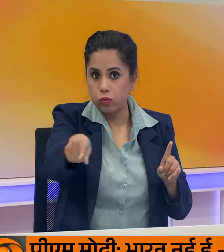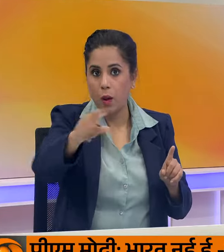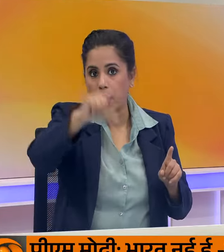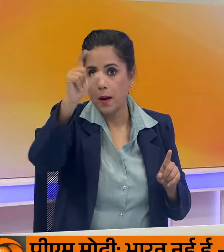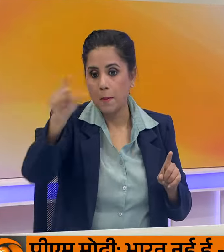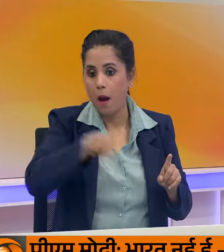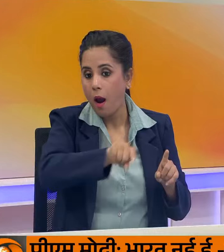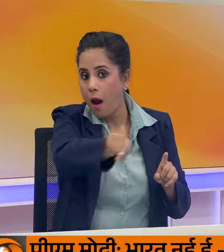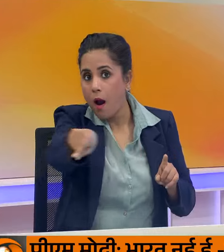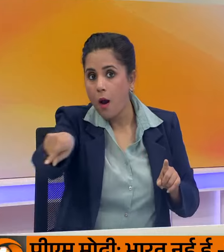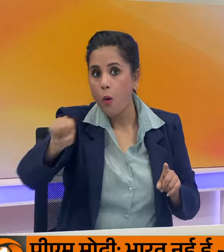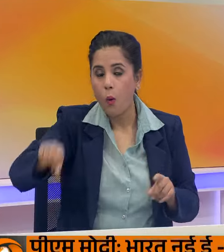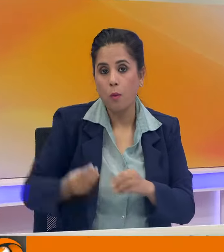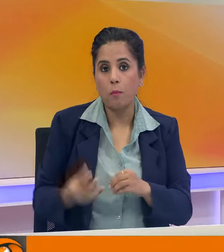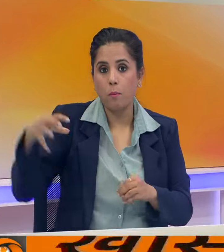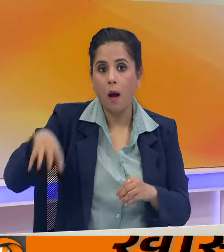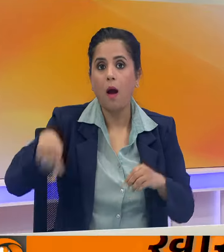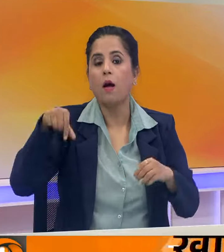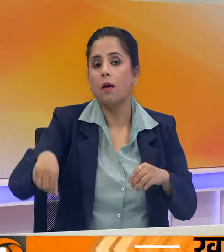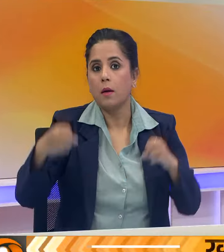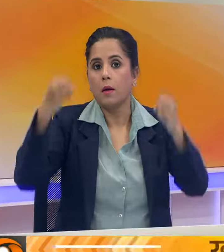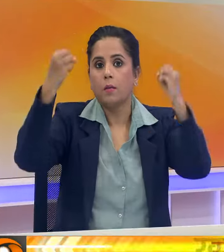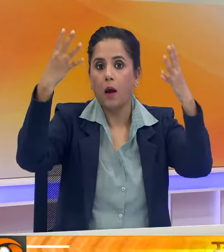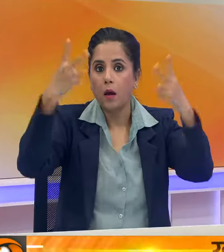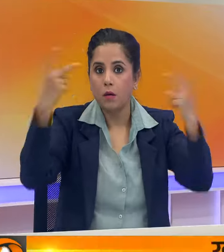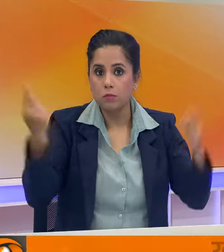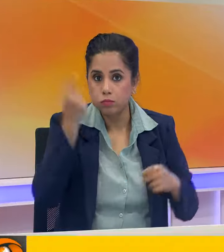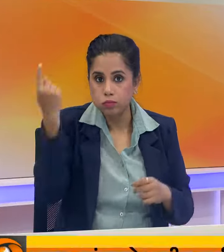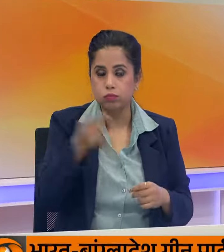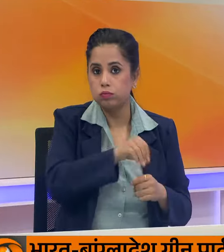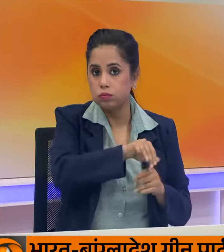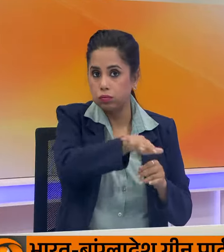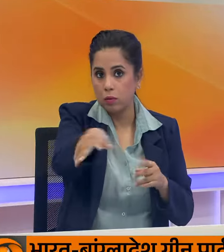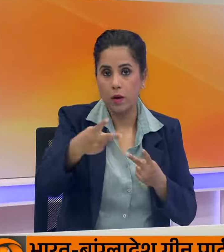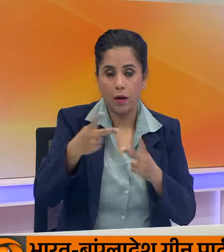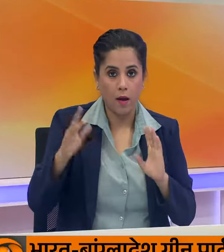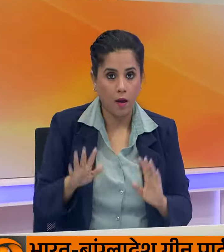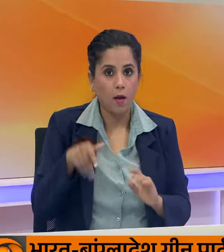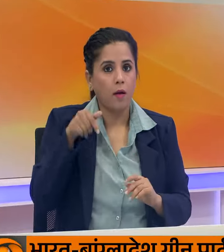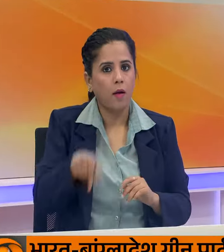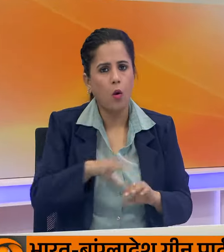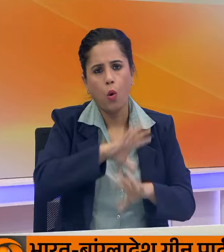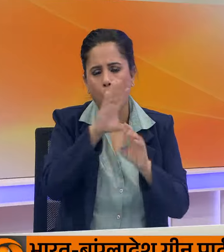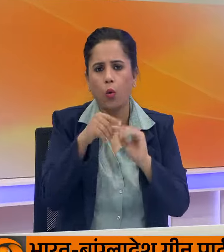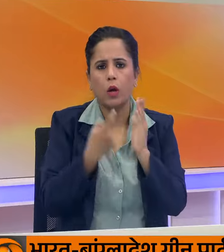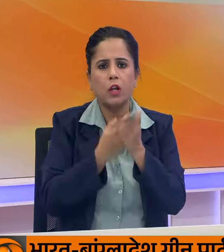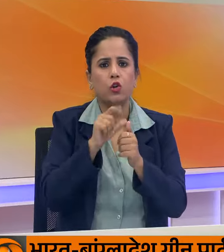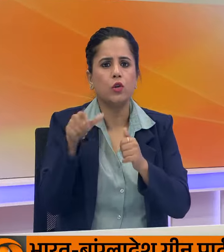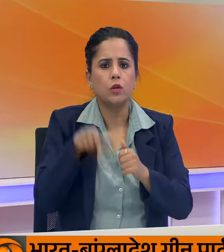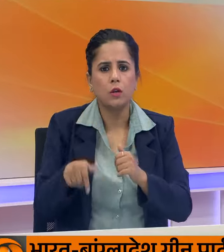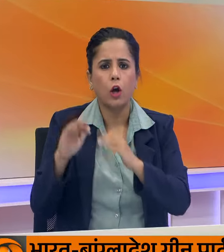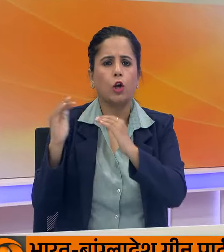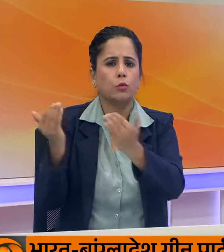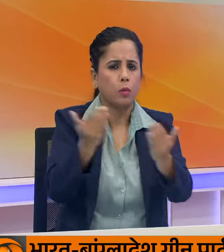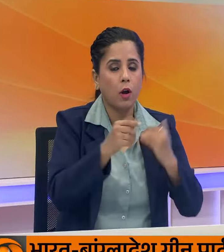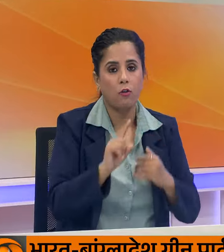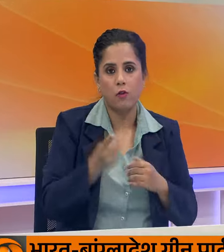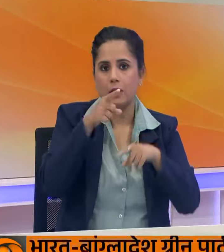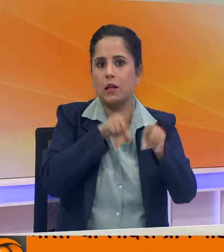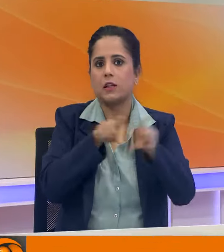बांग्लादेश तक बिजली निर्यात ऊर्जा क्षेत्र में सब रीजनल सहयोग का पहला उदाहरण